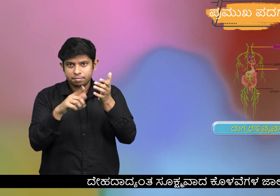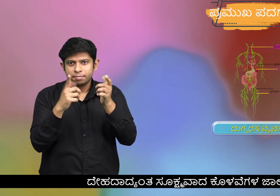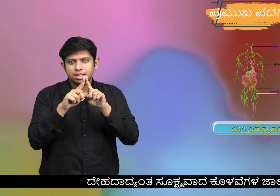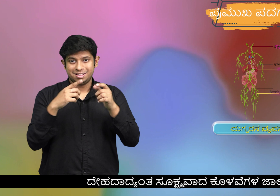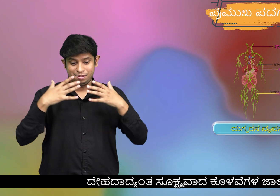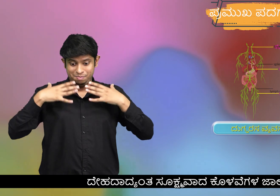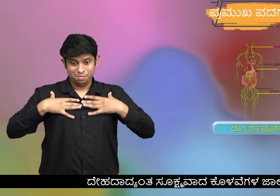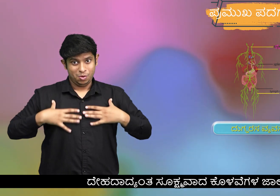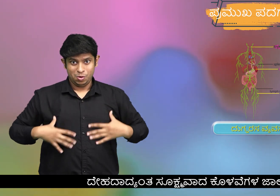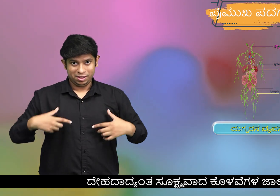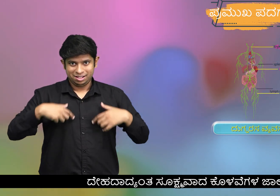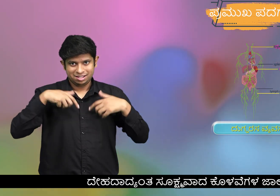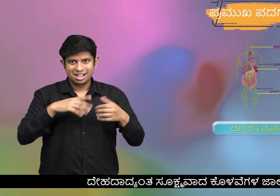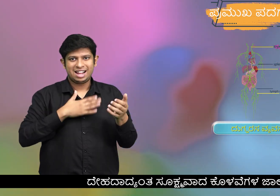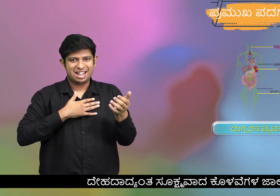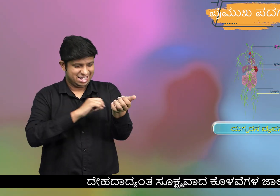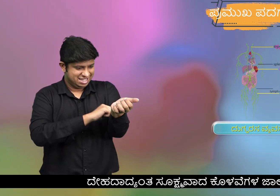ದೇಹದಾದ್ಯಂತ ಸೂಕ್ಷ್ಮವಾದ ಕೊಳವೆಗಳ ಜಾಲ.